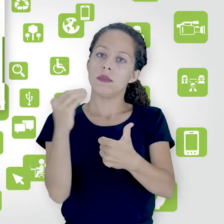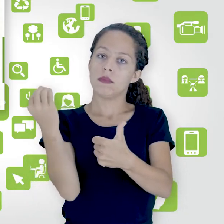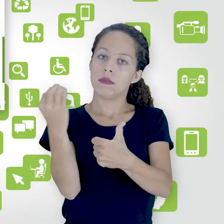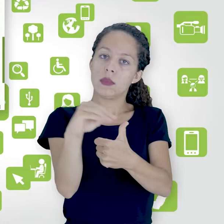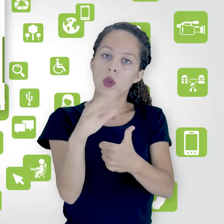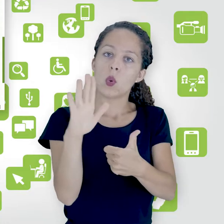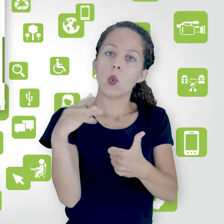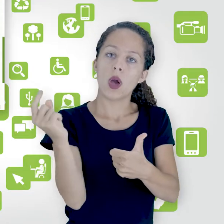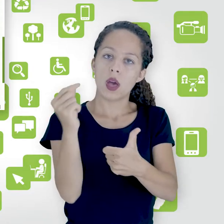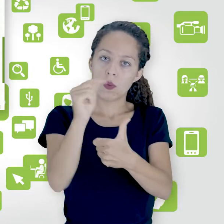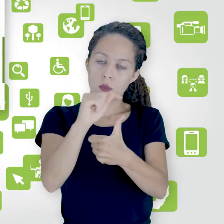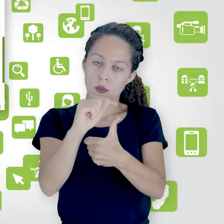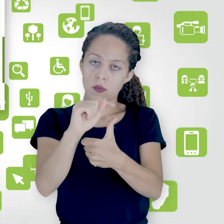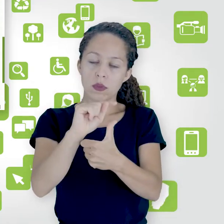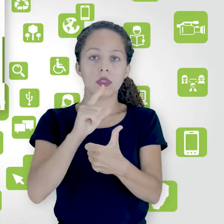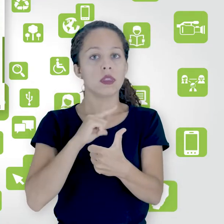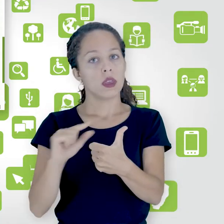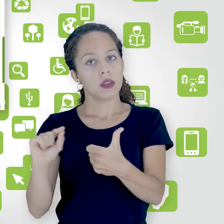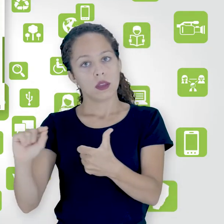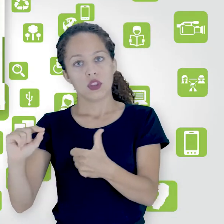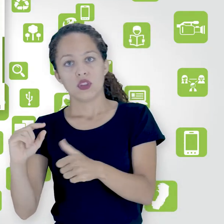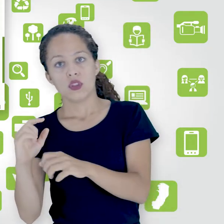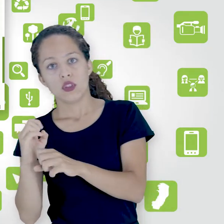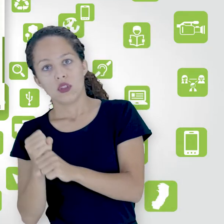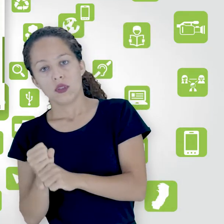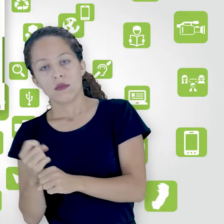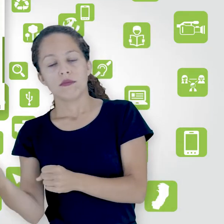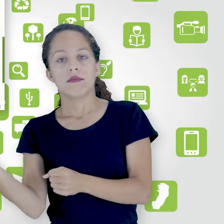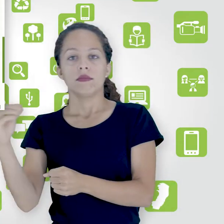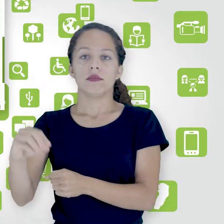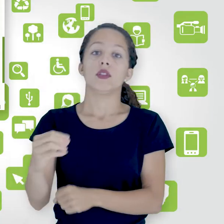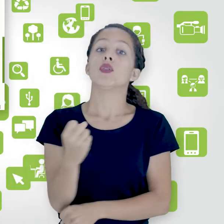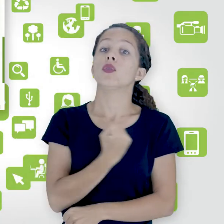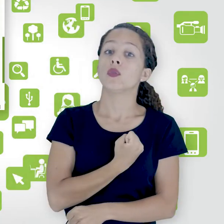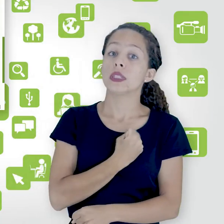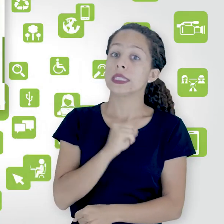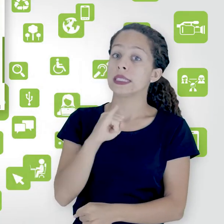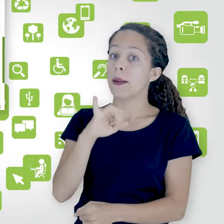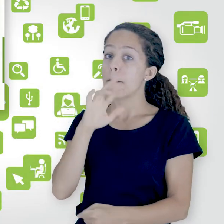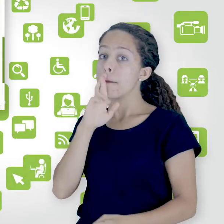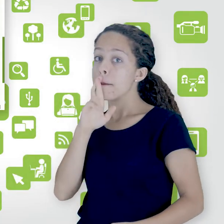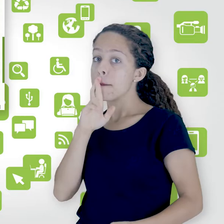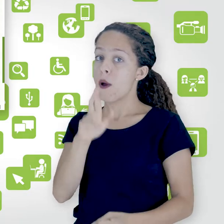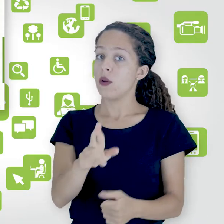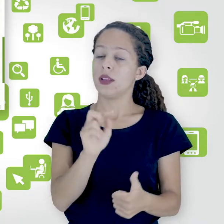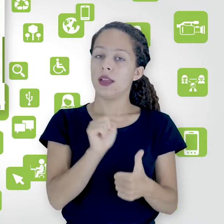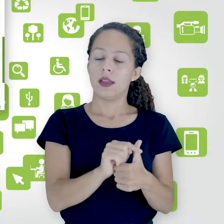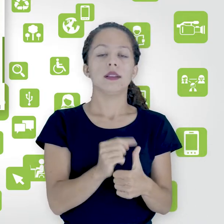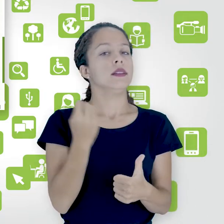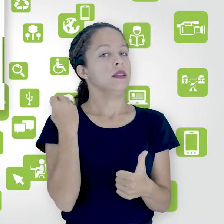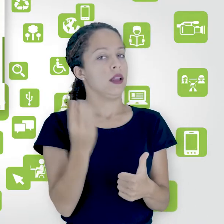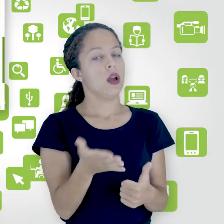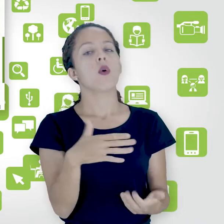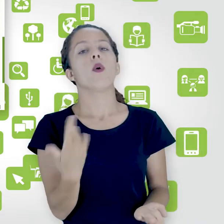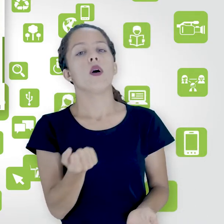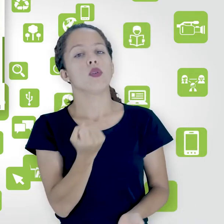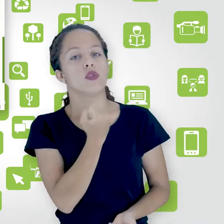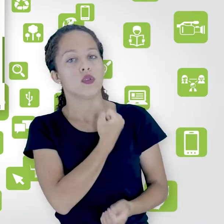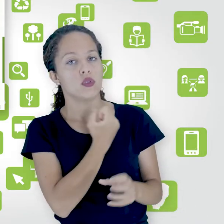alternativa e aqui em nota você vai colocar o valor que o aluno vai ganhar ao selecionar essa alternativa.